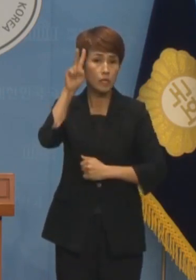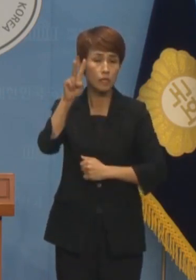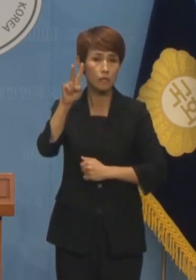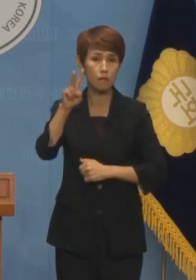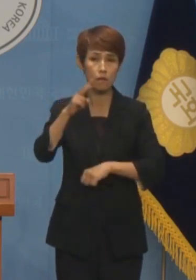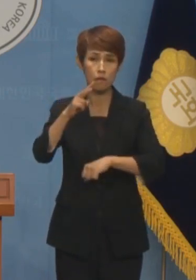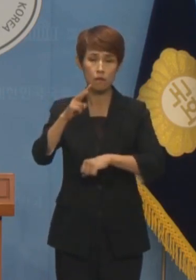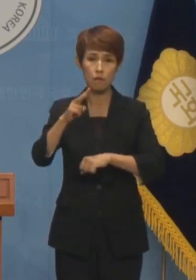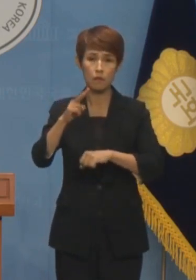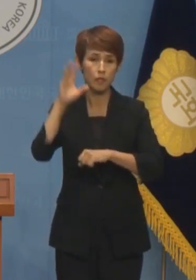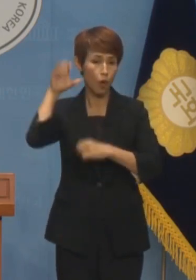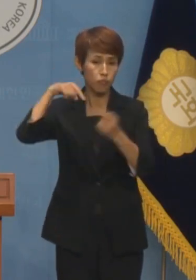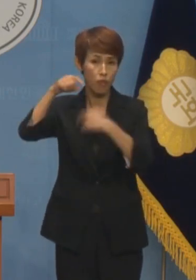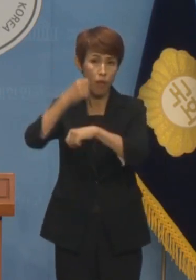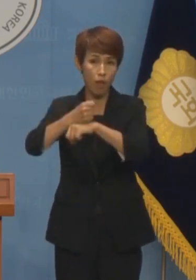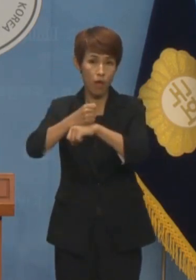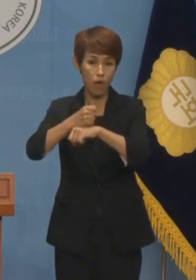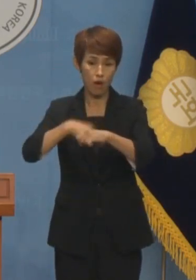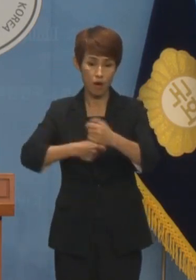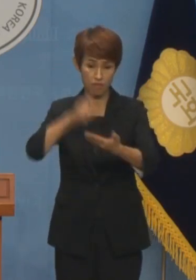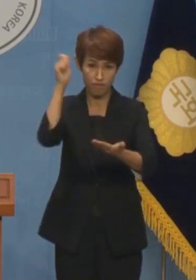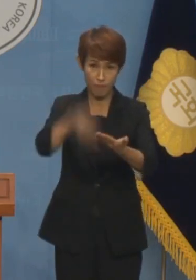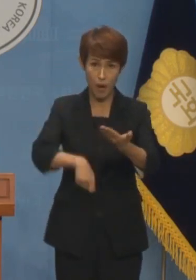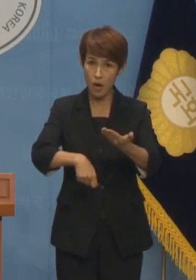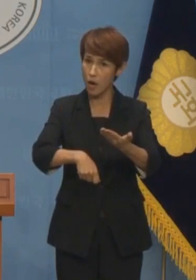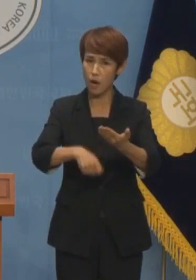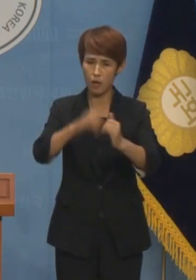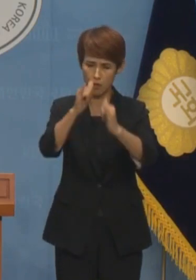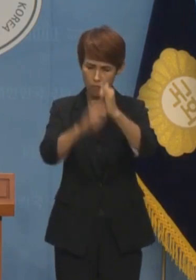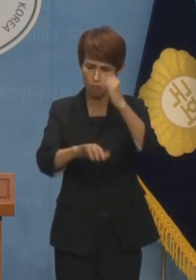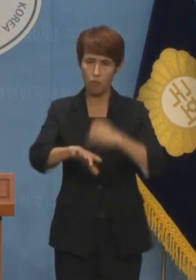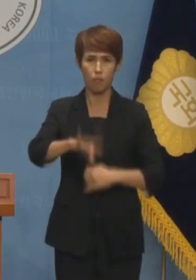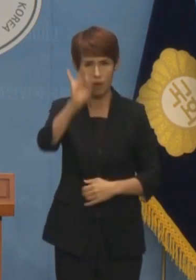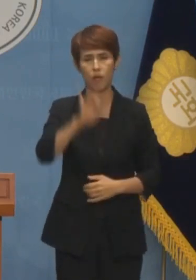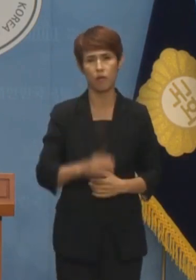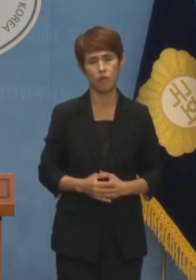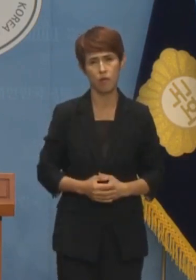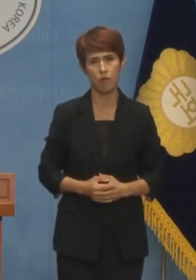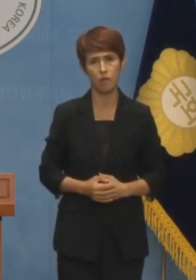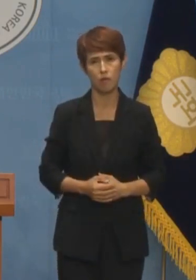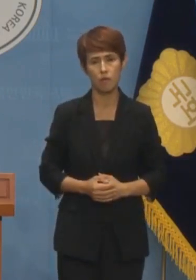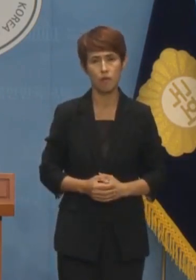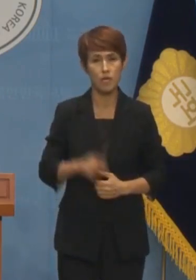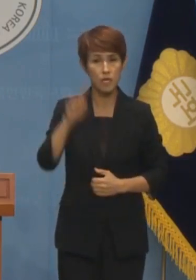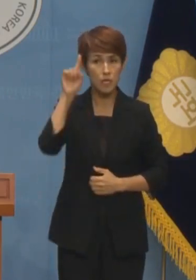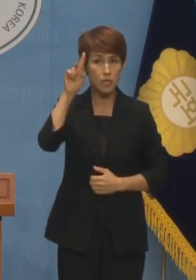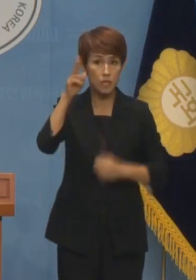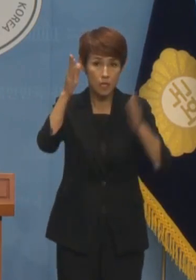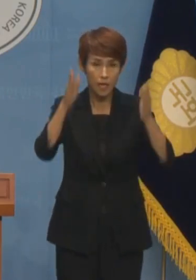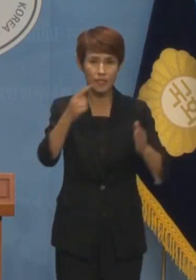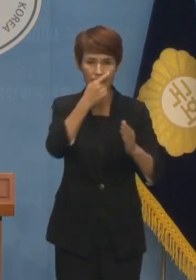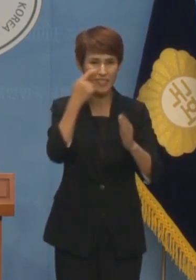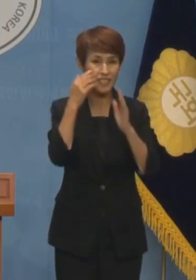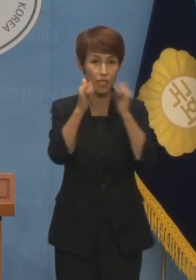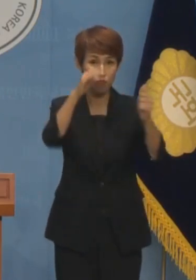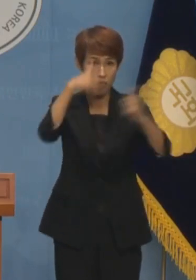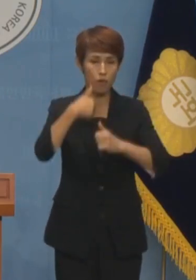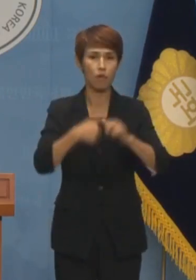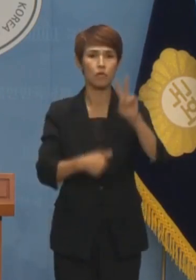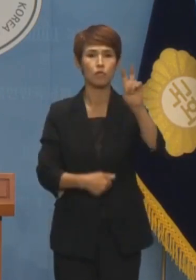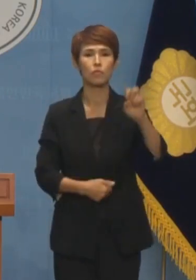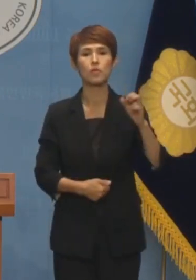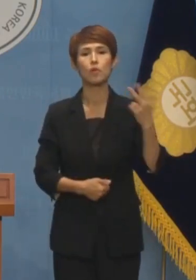진행하는 것으로 일방 처리한 것은 헌정사에 어떤 전례도 없습니다. 이틀 동안 증인